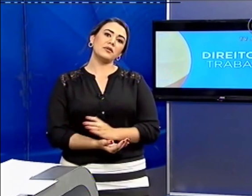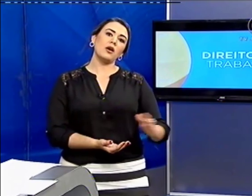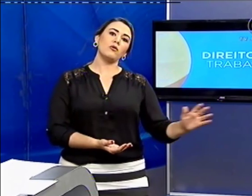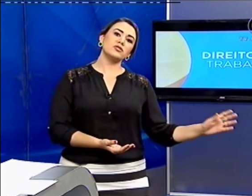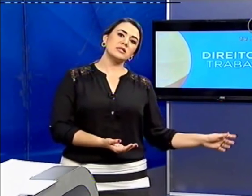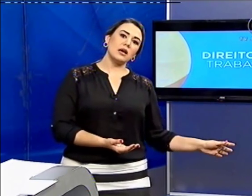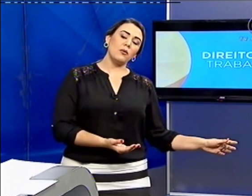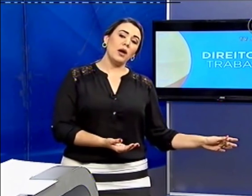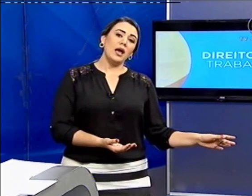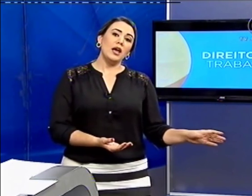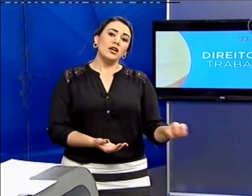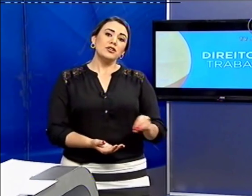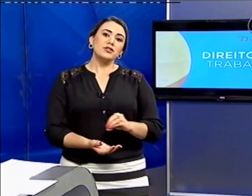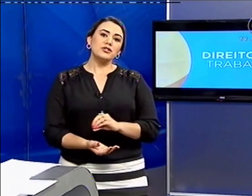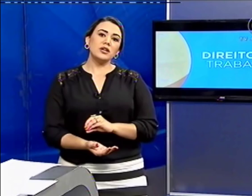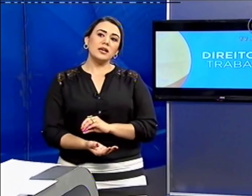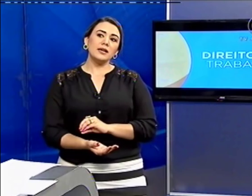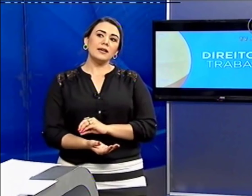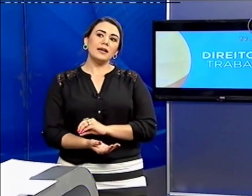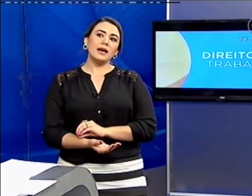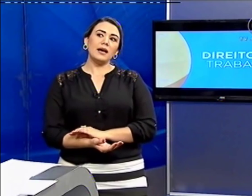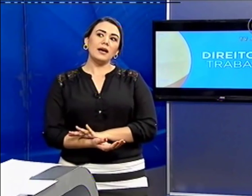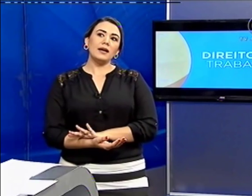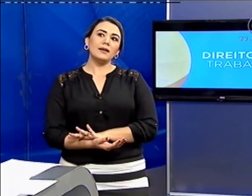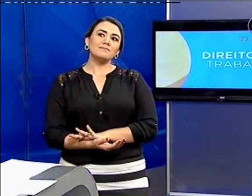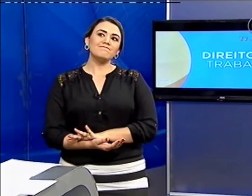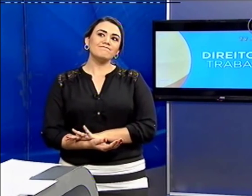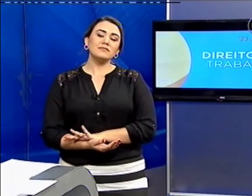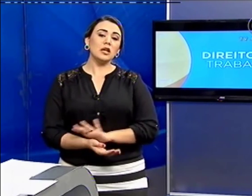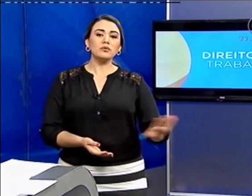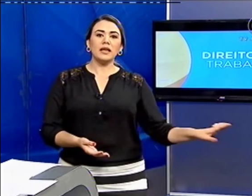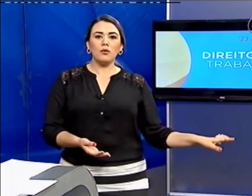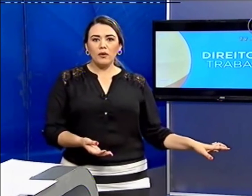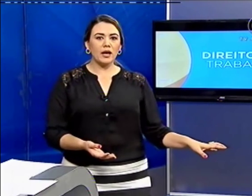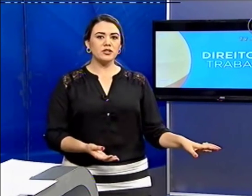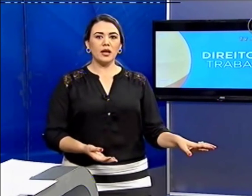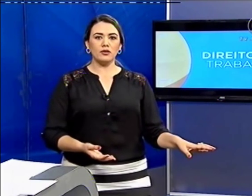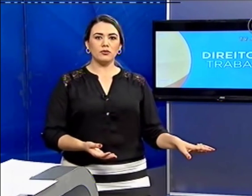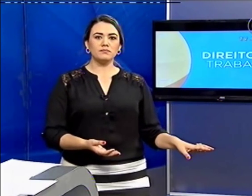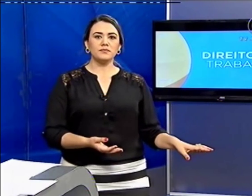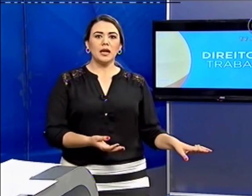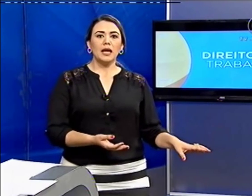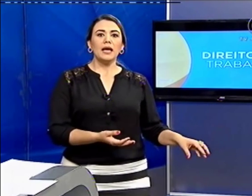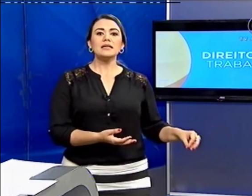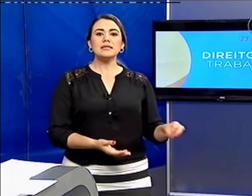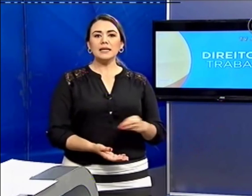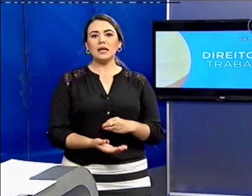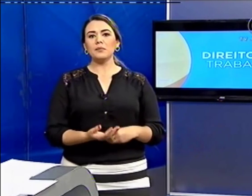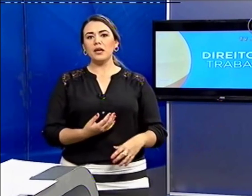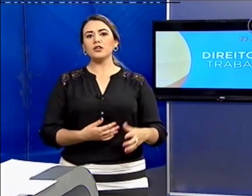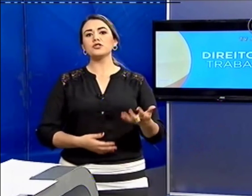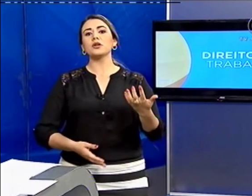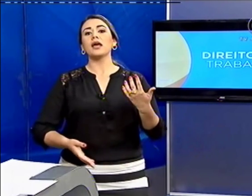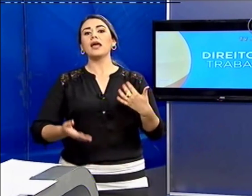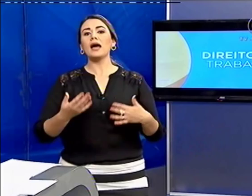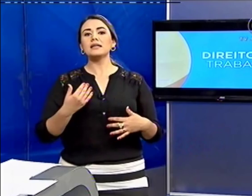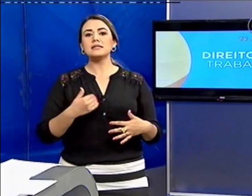na condição de não ter qualquer direito. Exatamente em